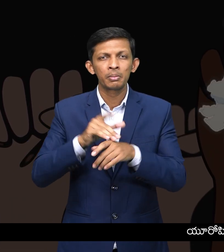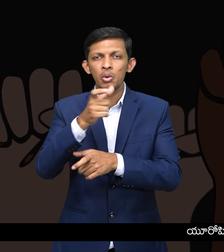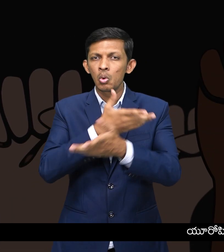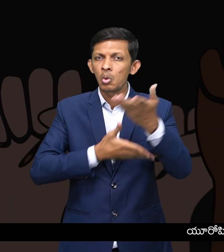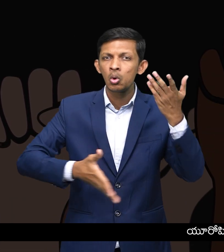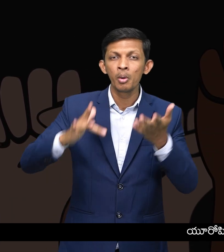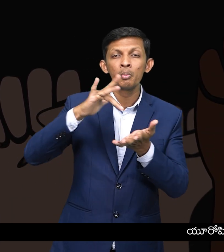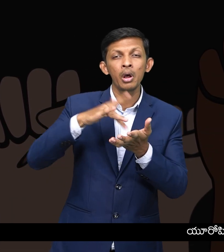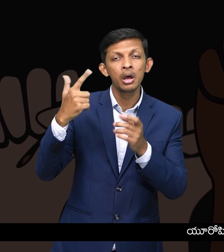సేవకుడికి జన్మించాడు.